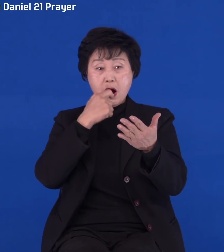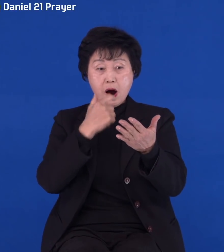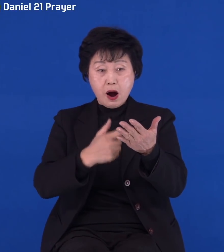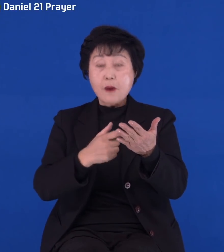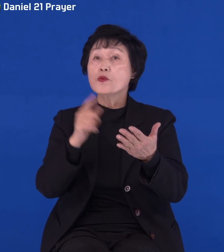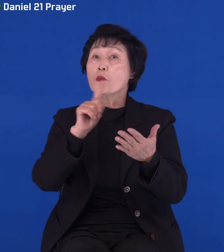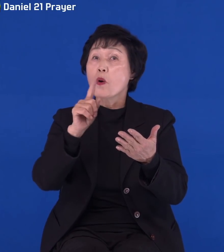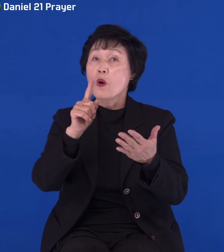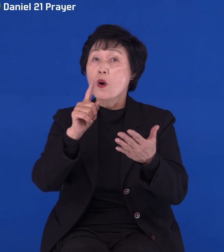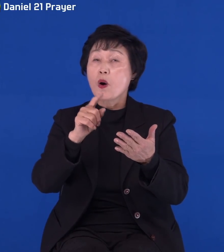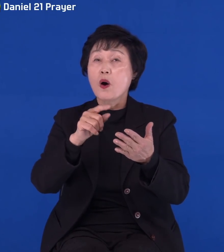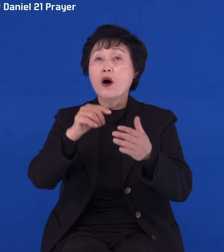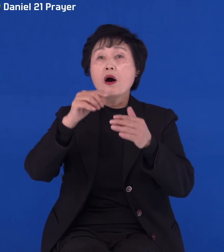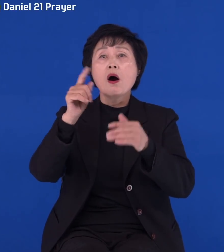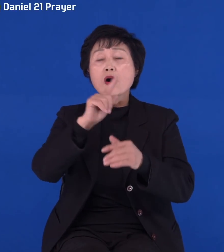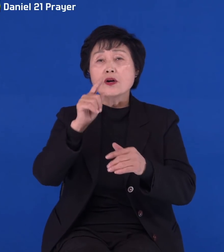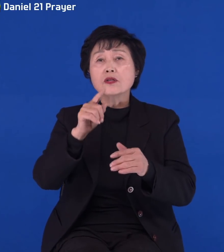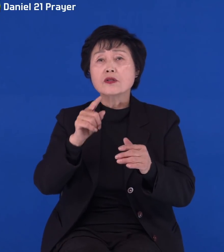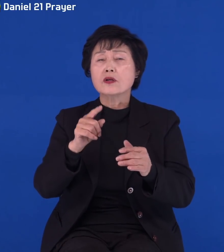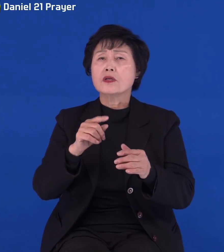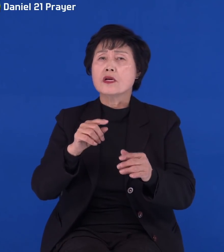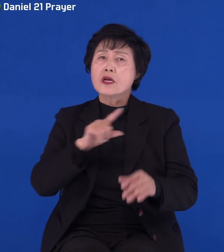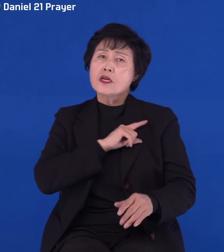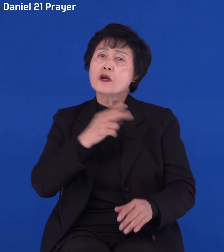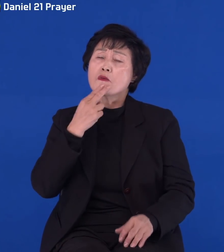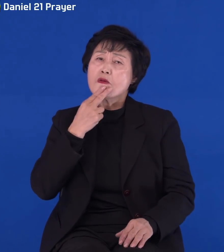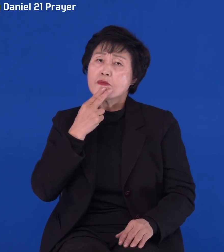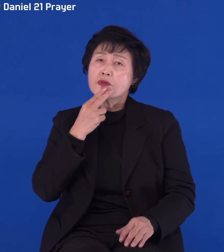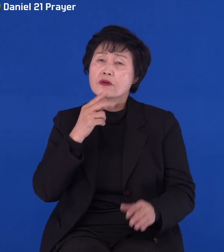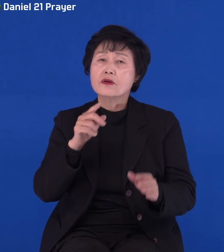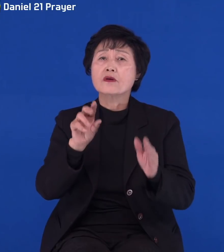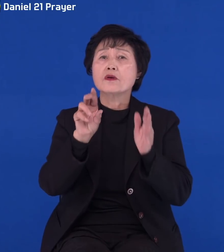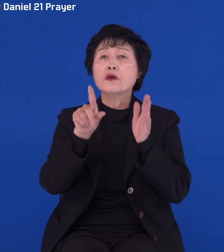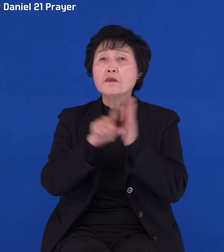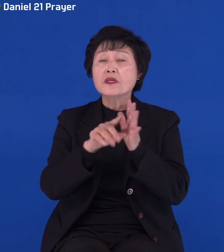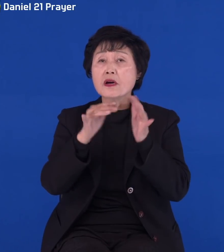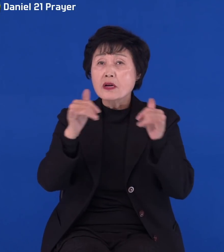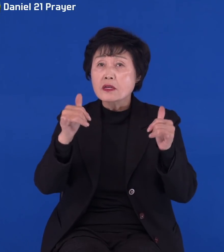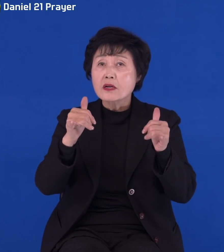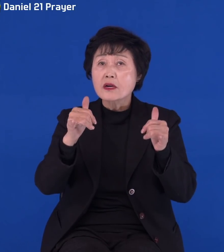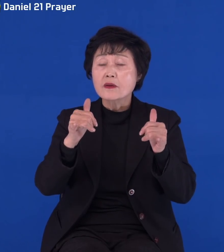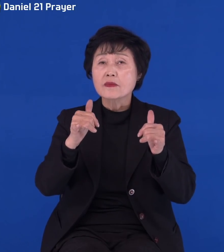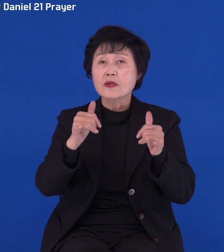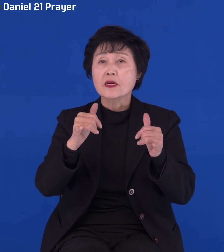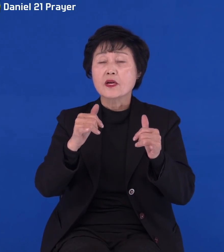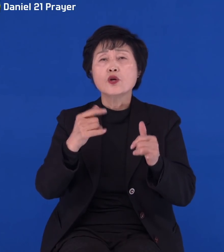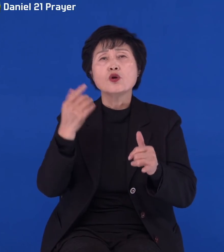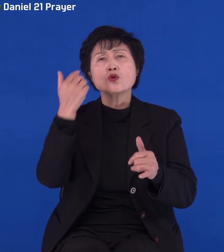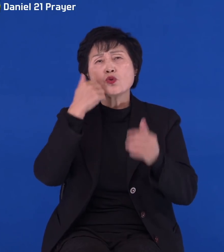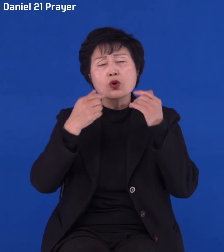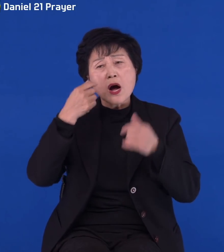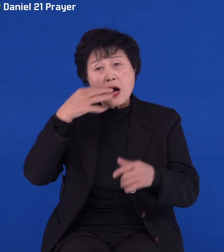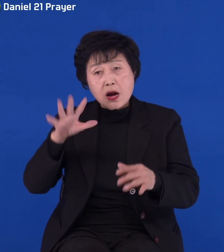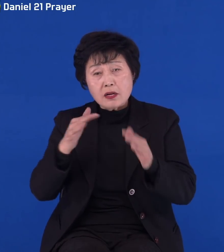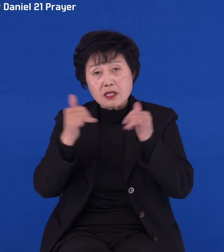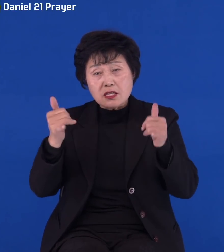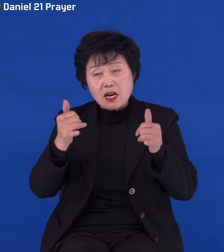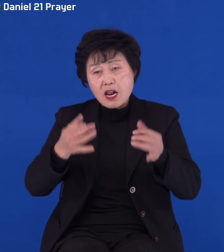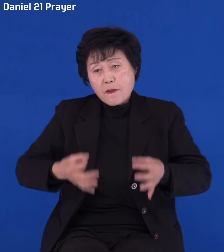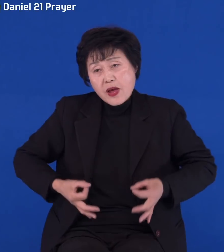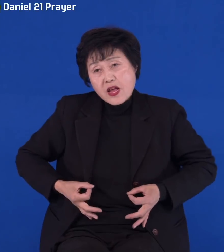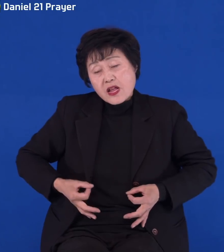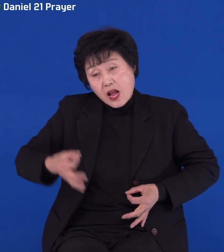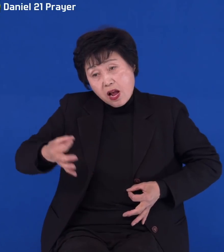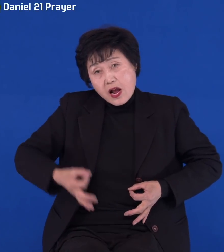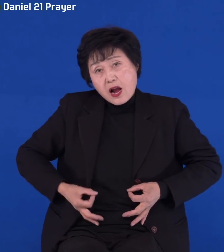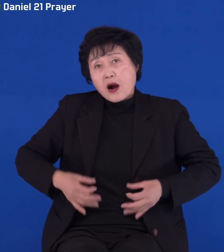어떤 무명의 그리스도인이 전혀 생명부지의 사람이 신장 이식 수술이 필요한데 그 사람을 위해서 자기